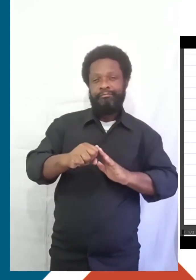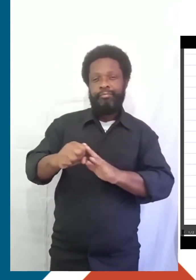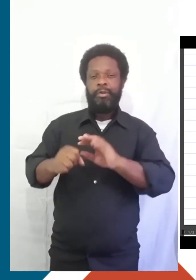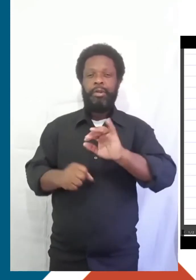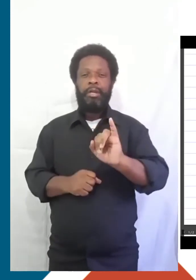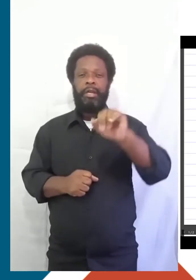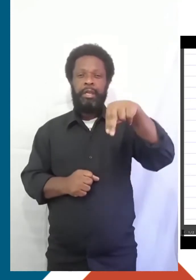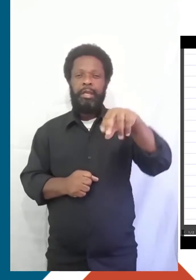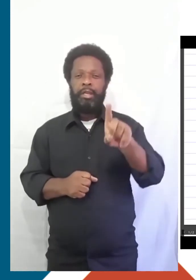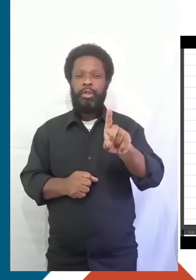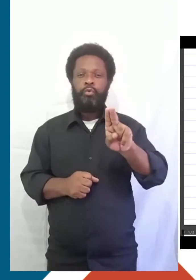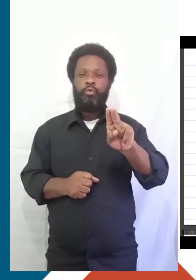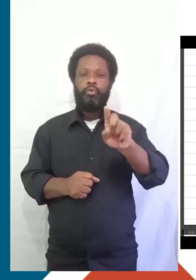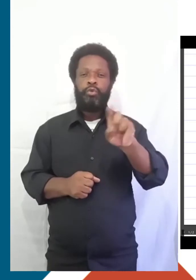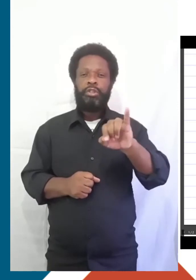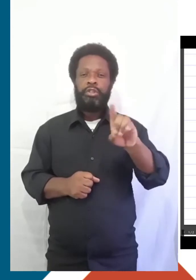Induzidos.